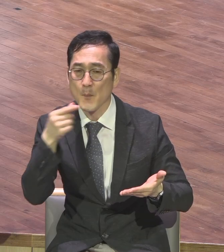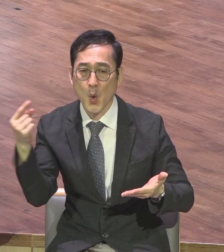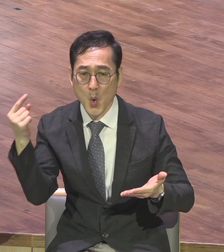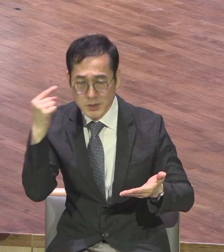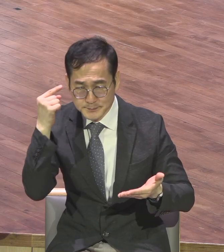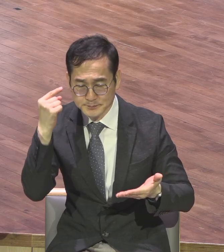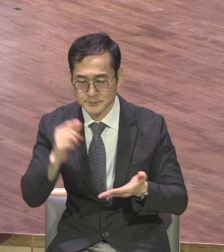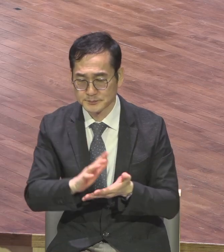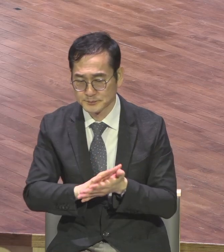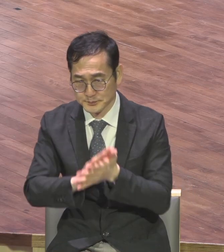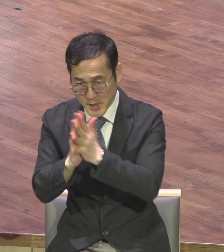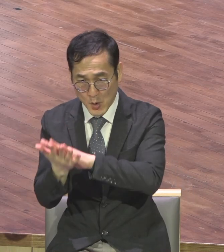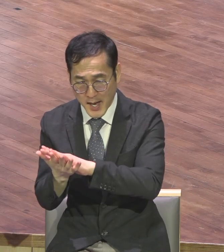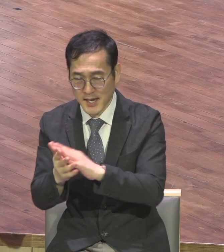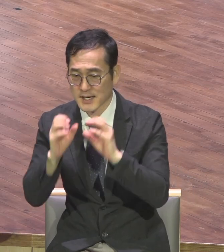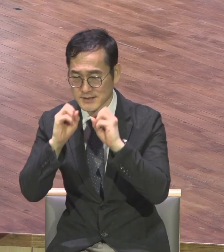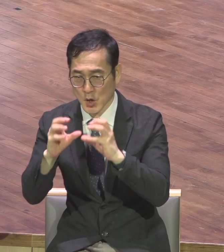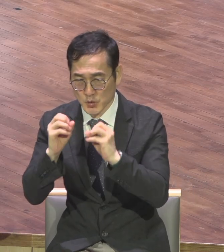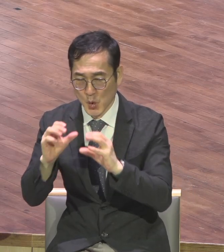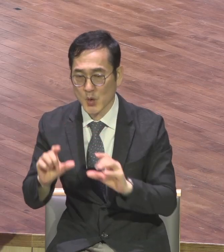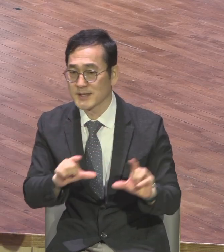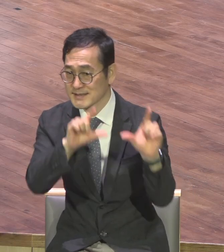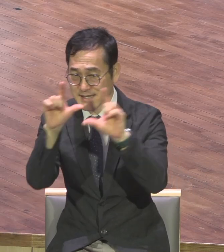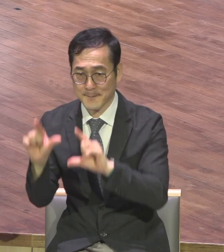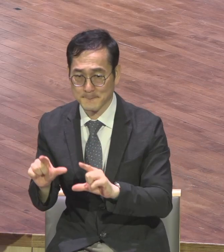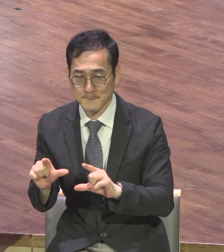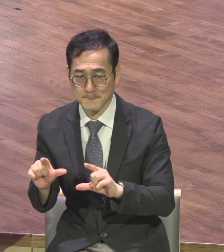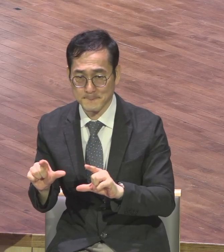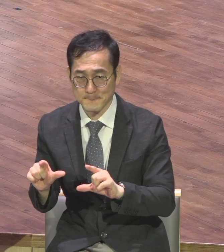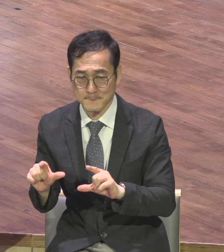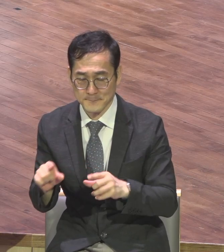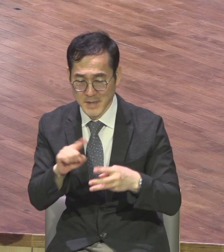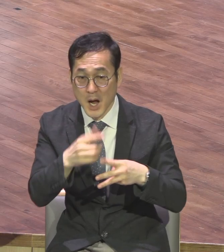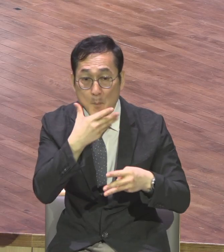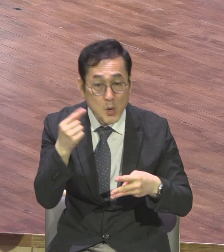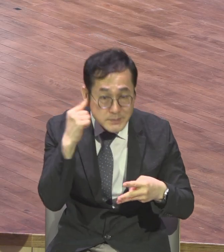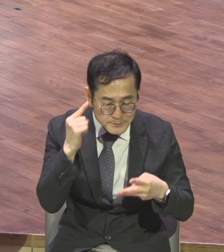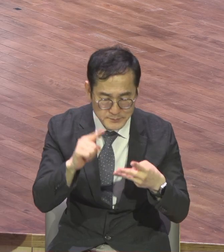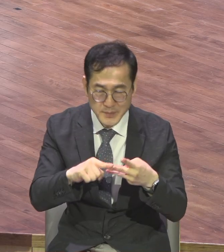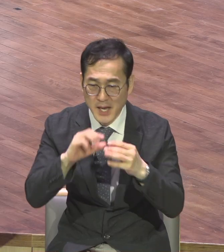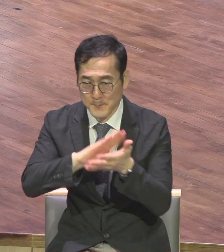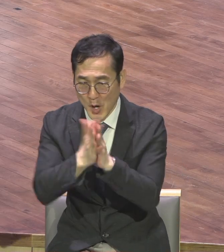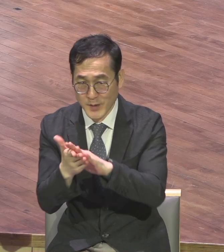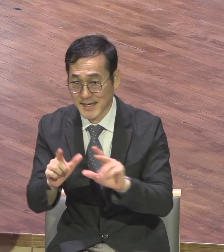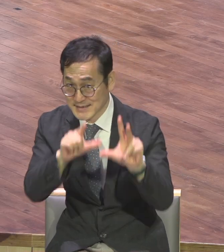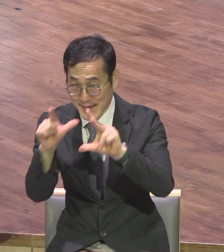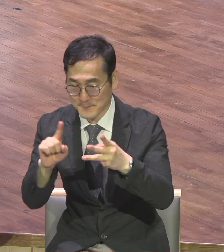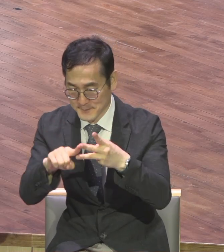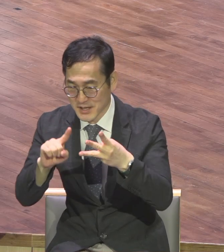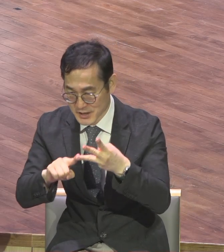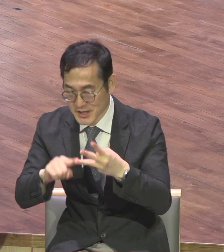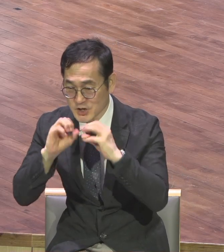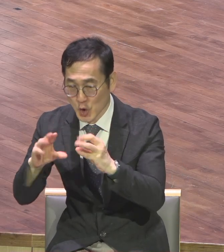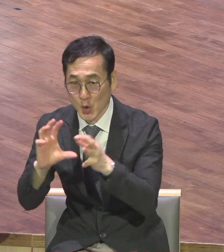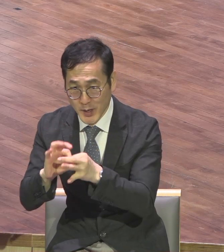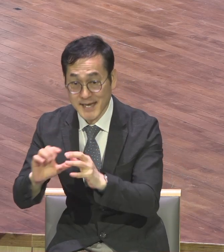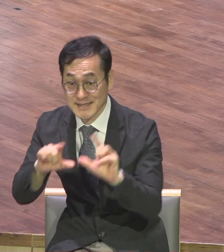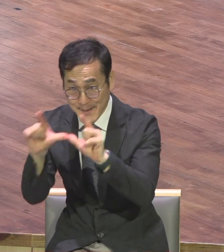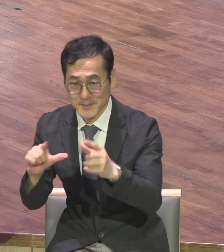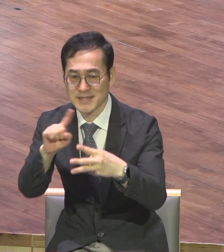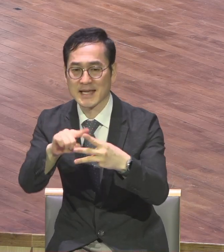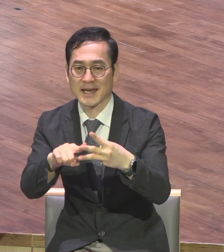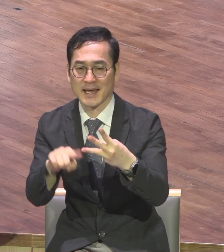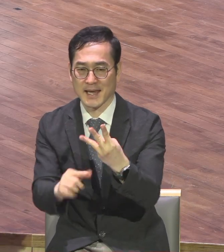삶, 선교적 삶, 이 세 단어. 복음, 변화된 삶, 선교적 삶, 이 꼭 잡아야 돼요.